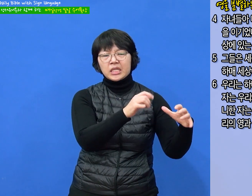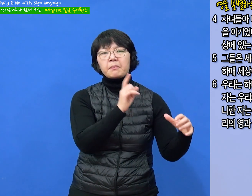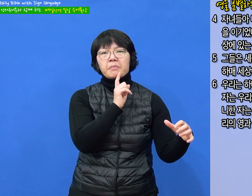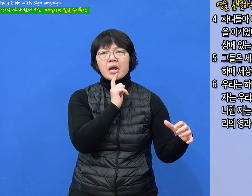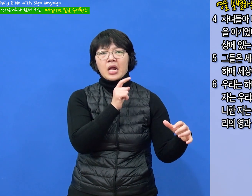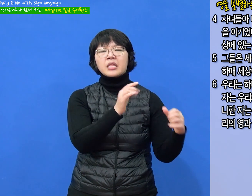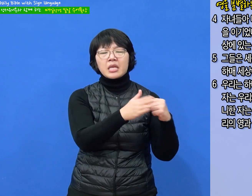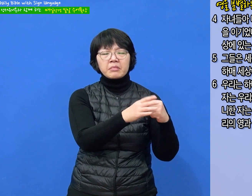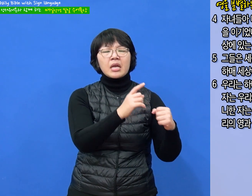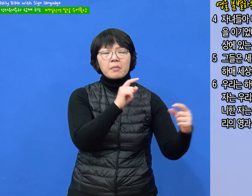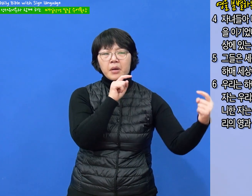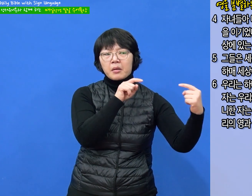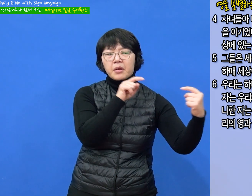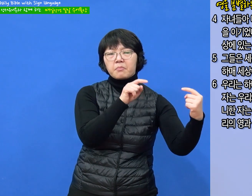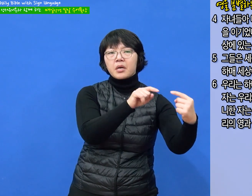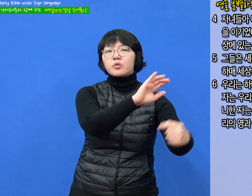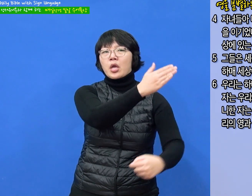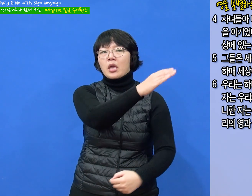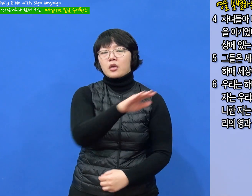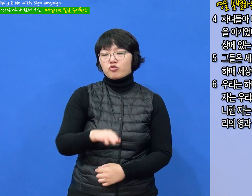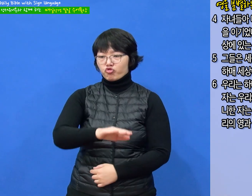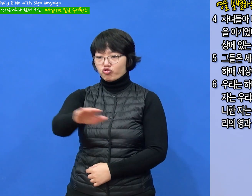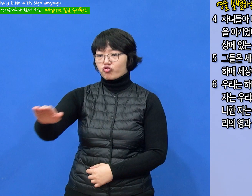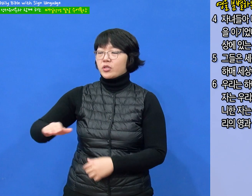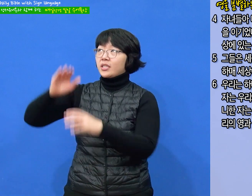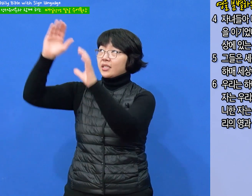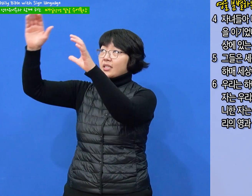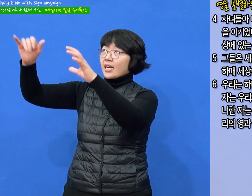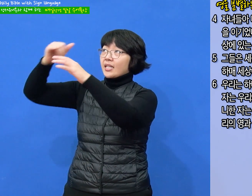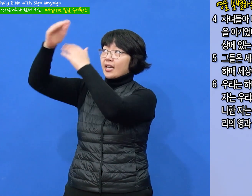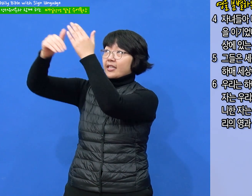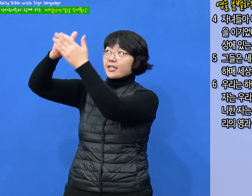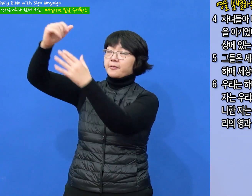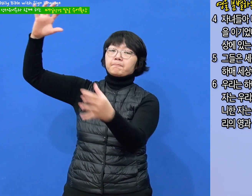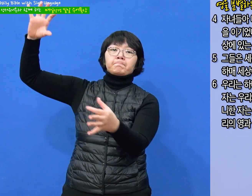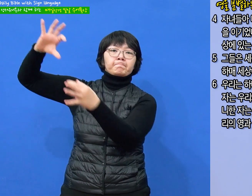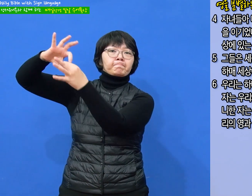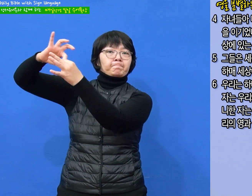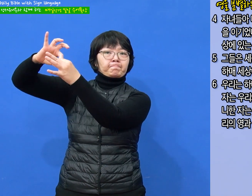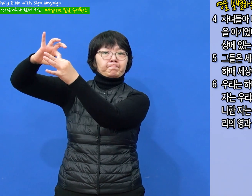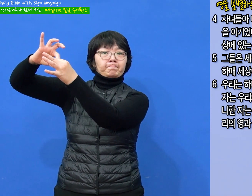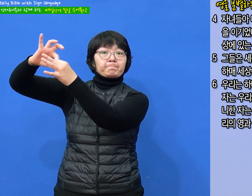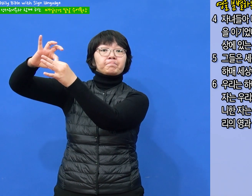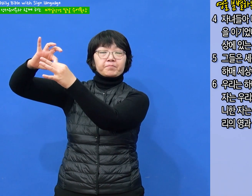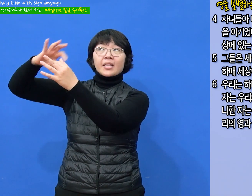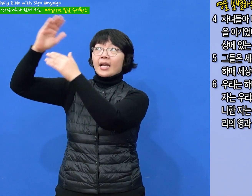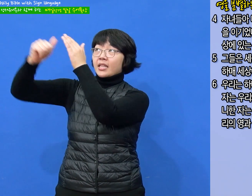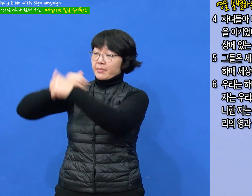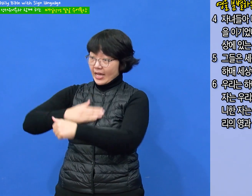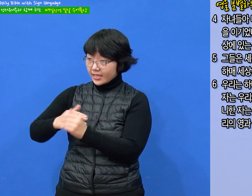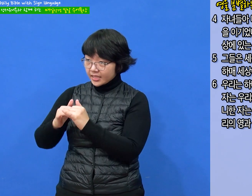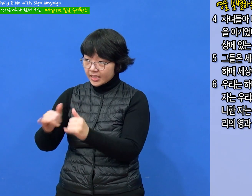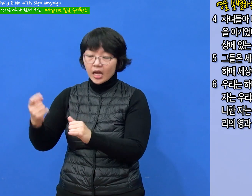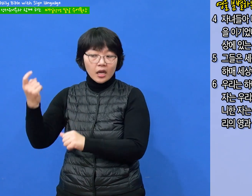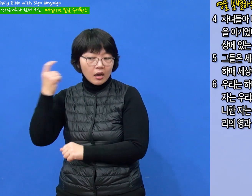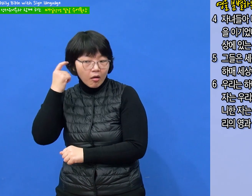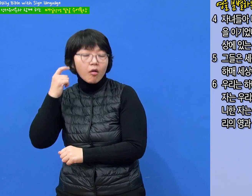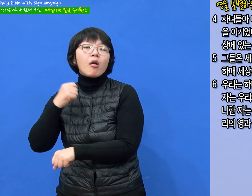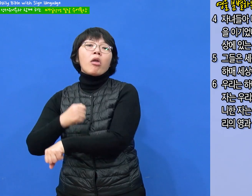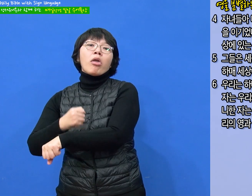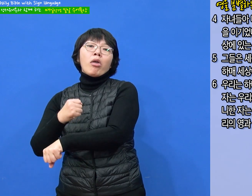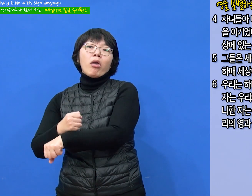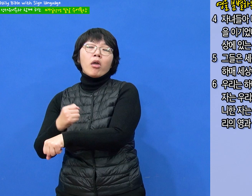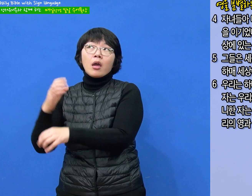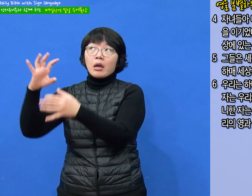그들의 말을 듣느니라. 우리는 하나님께 속하였으니 하나님을 아는 자는 우리의 말을 듣고 하나님께